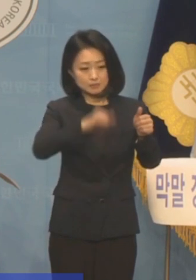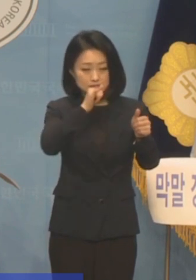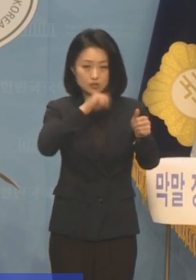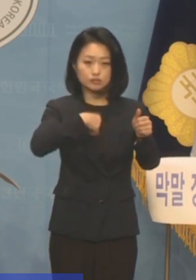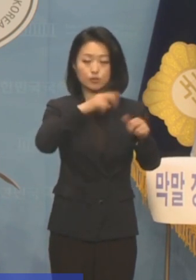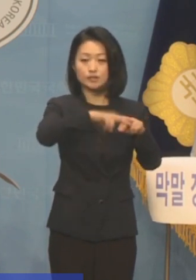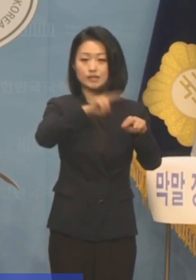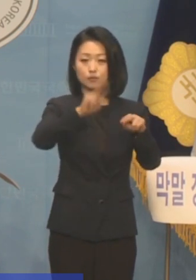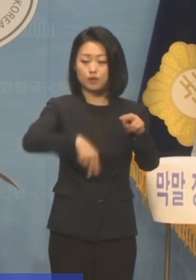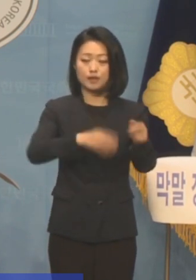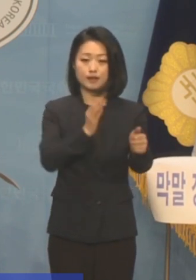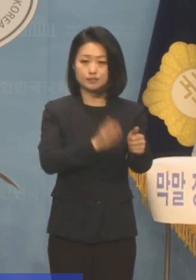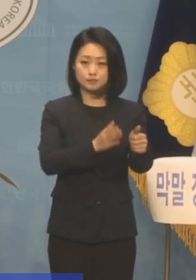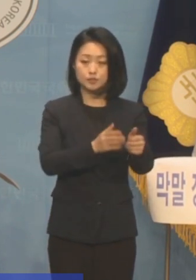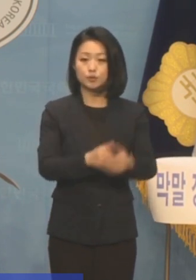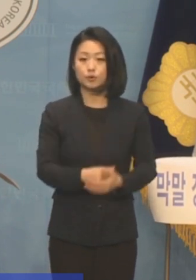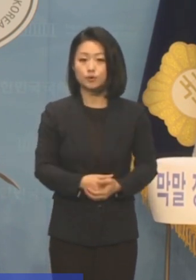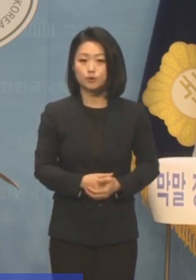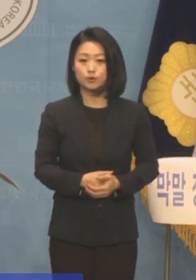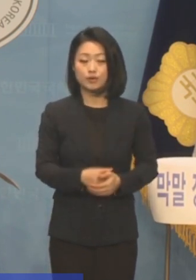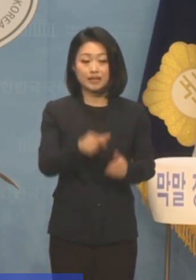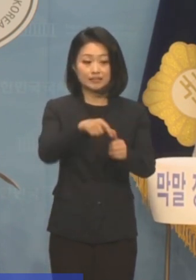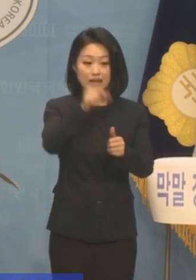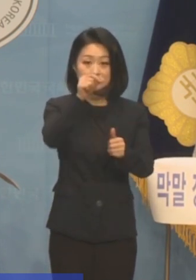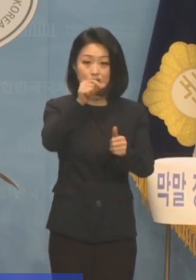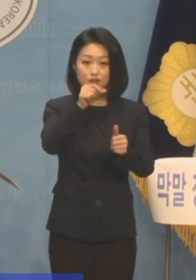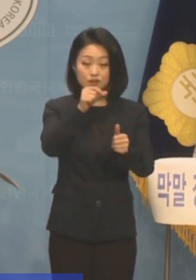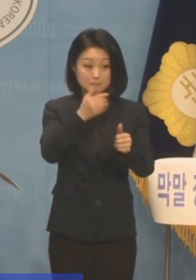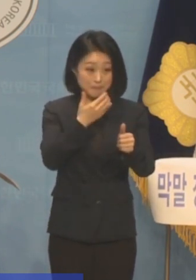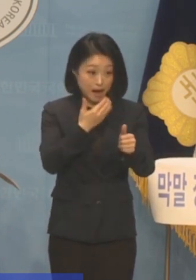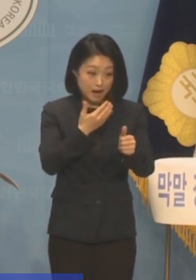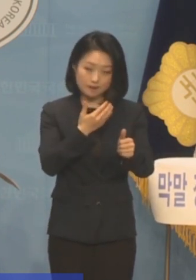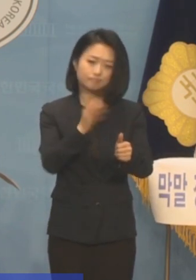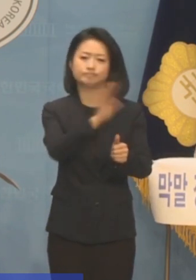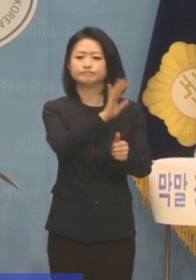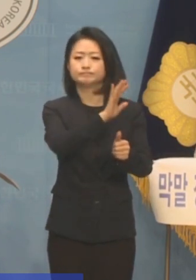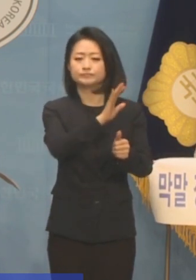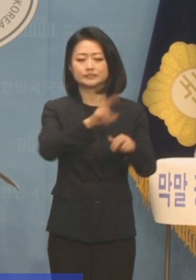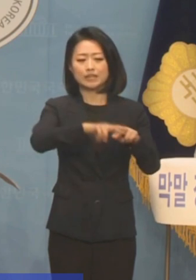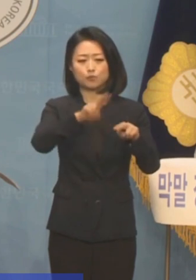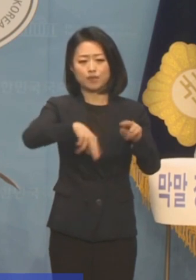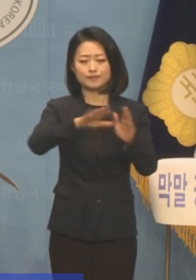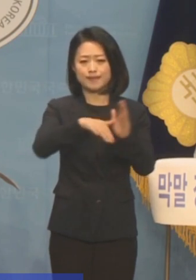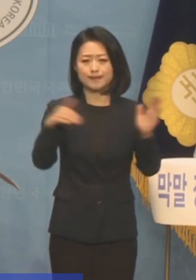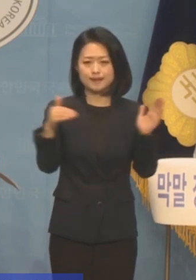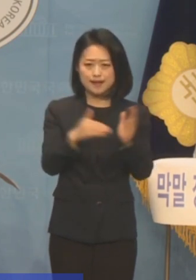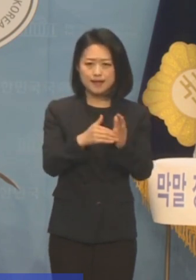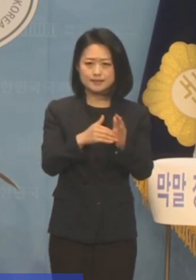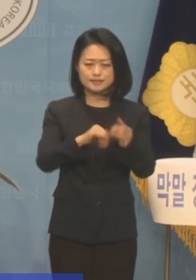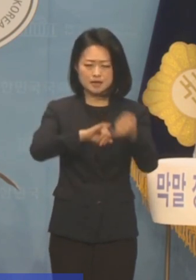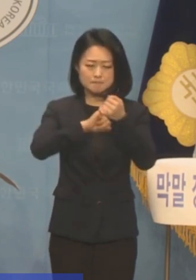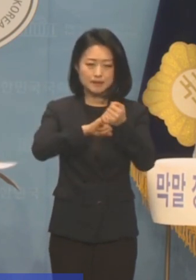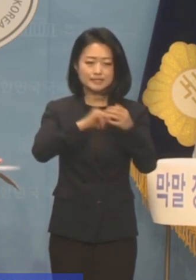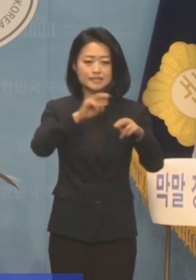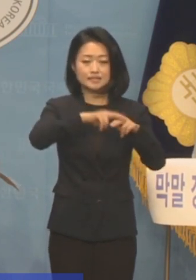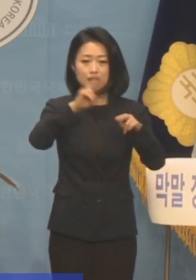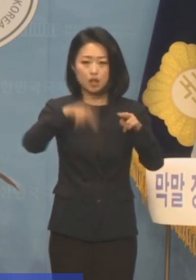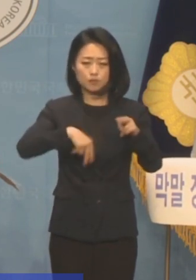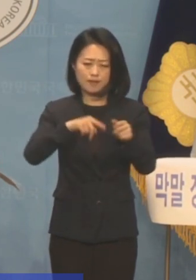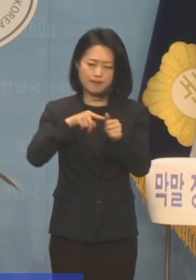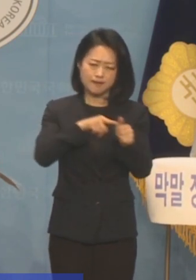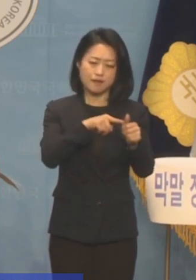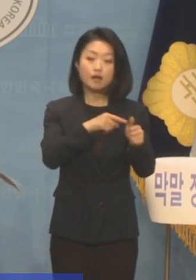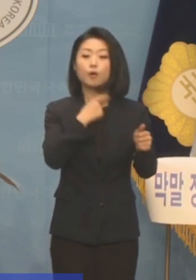있다면 즉각 사퇴해야 합니다 당선 가능성이 있다 해도 우리는 사태가 될 때까지 반드시 사태를 촉구할